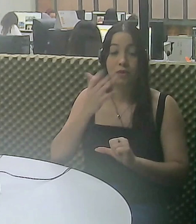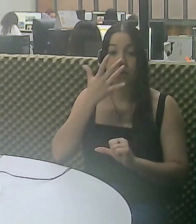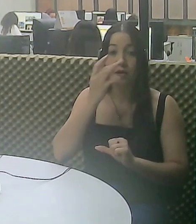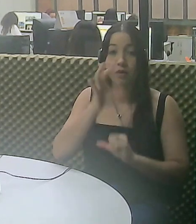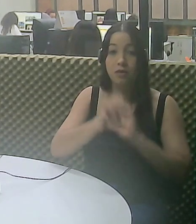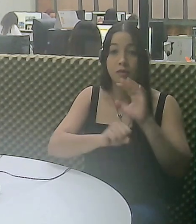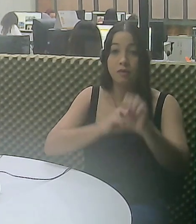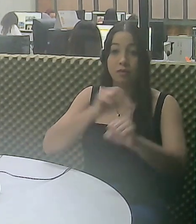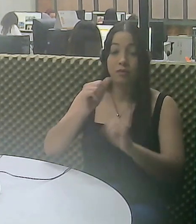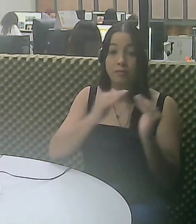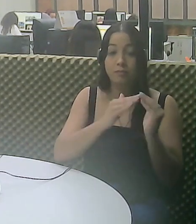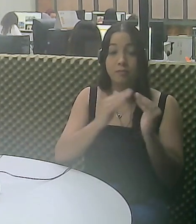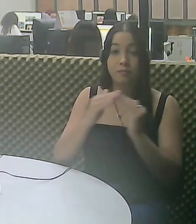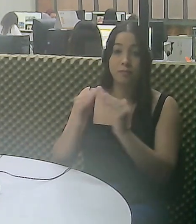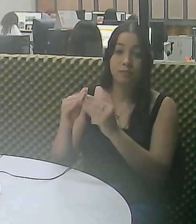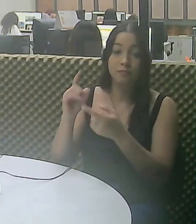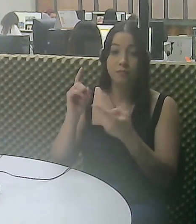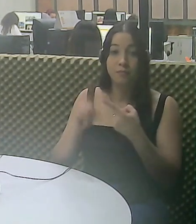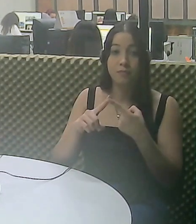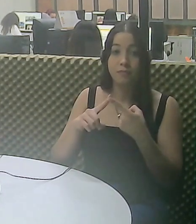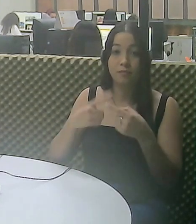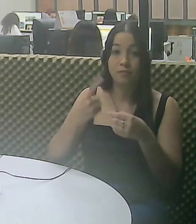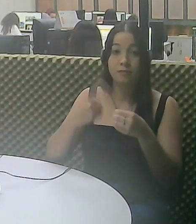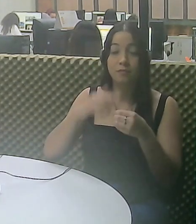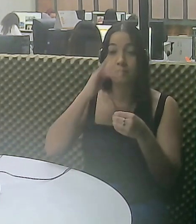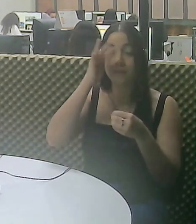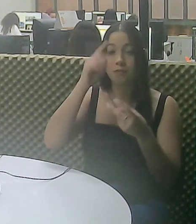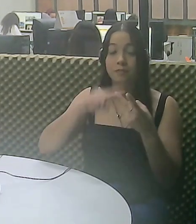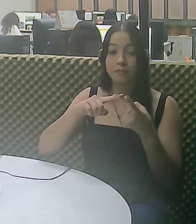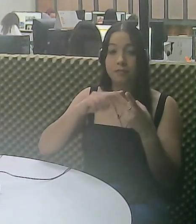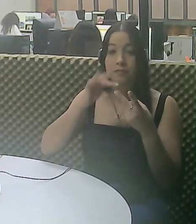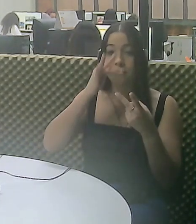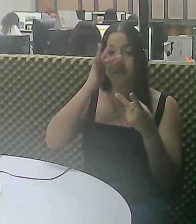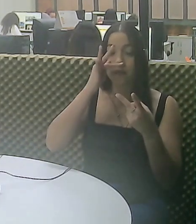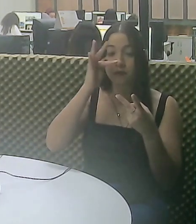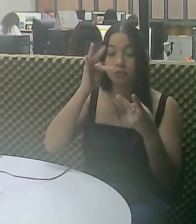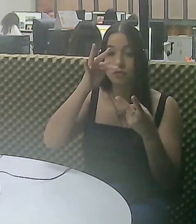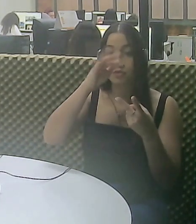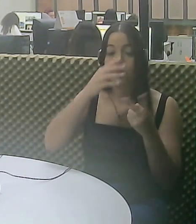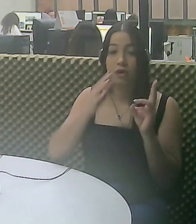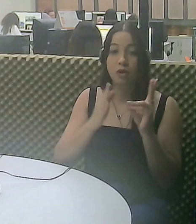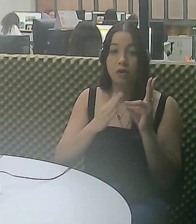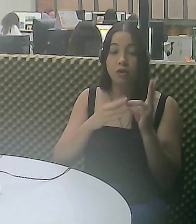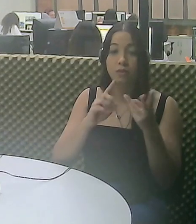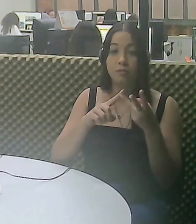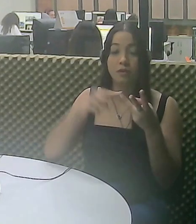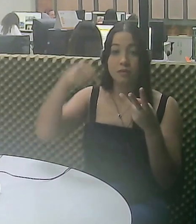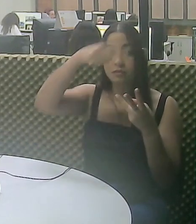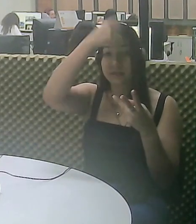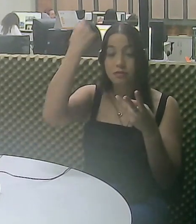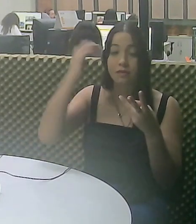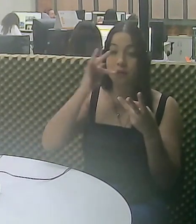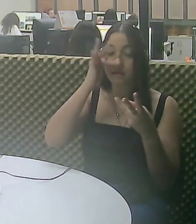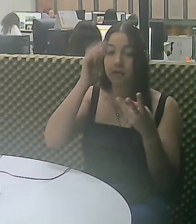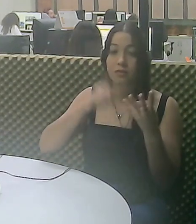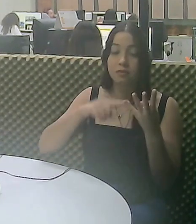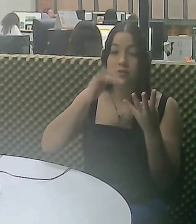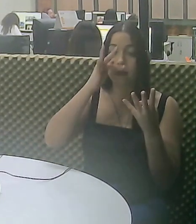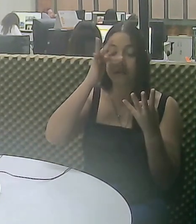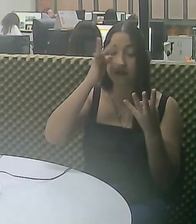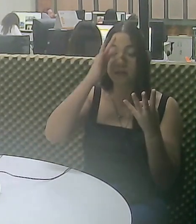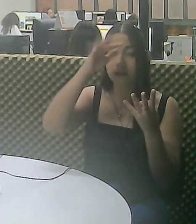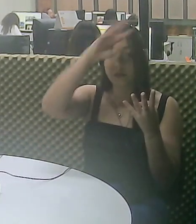coleta de lixo domiciliar nos bairros Cidade Jardim, Jardim Caraíba, Santa Rosa e Jardim